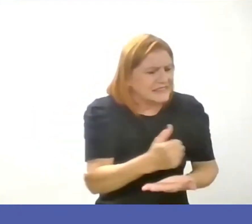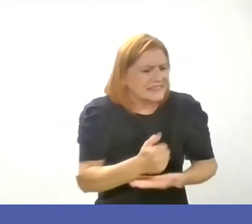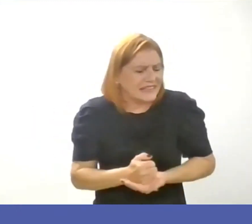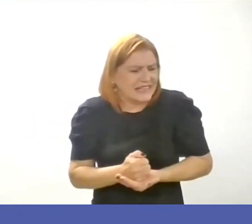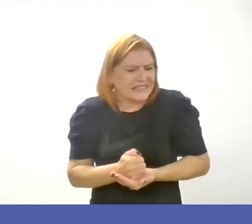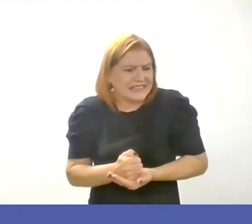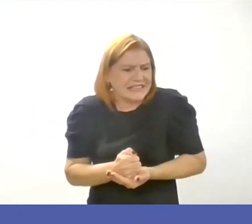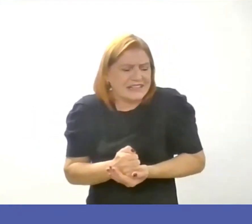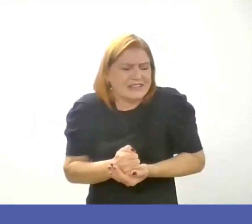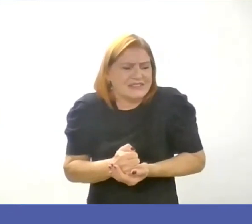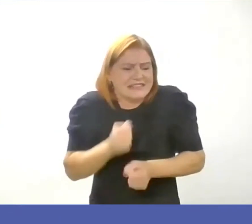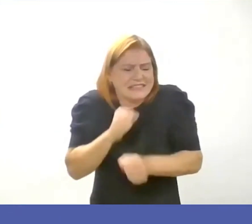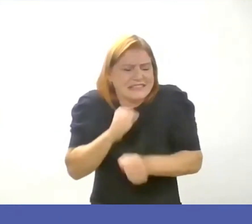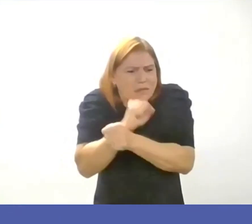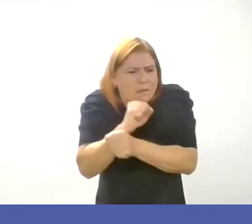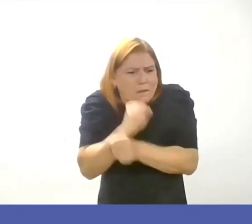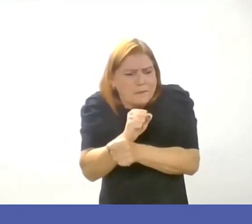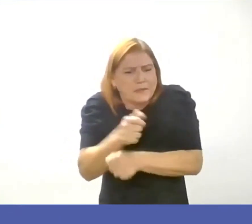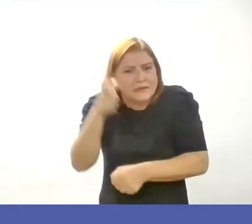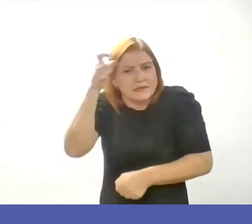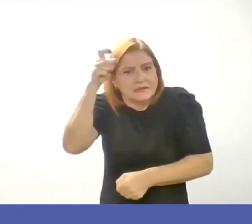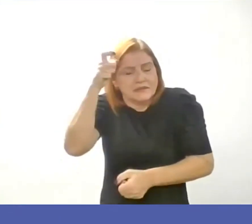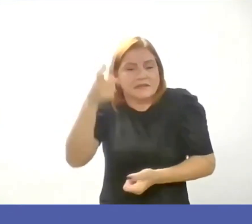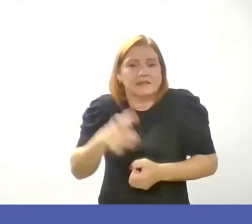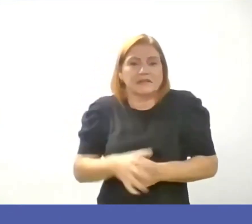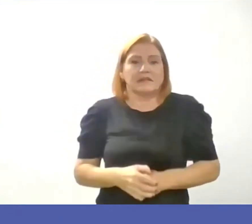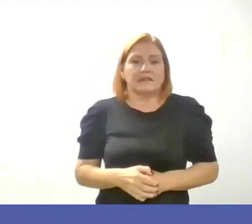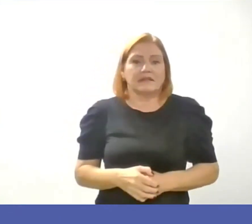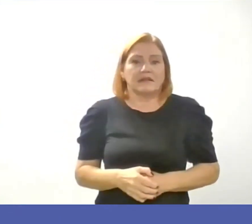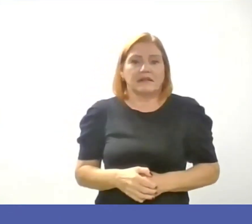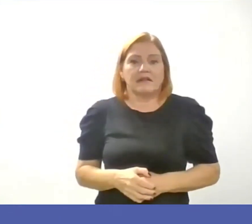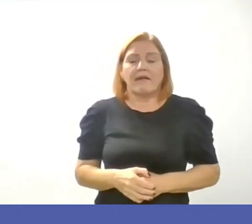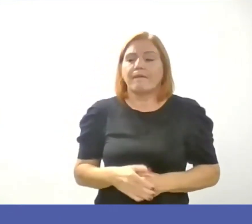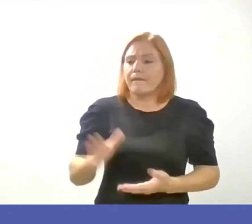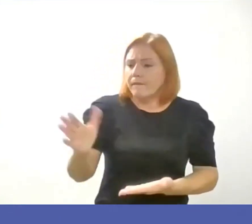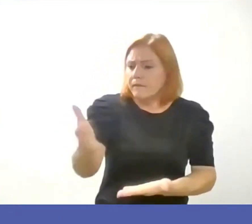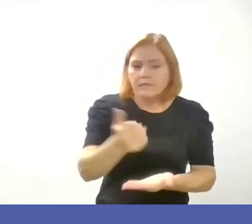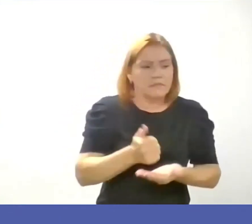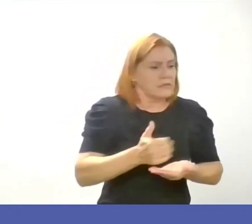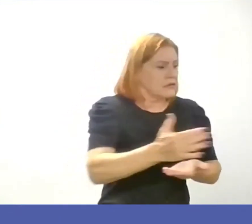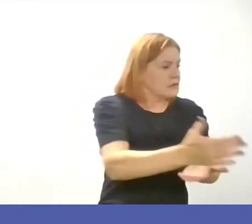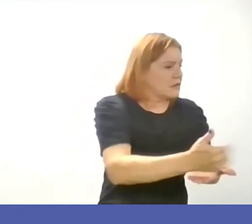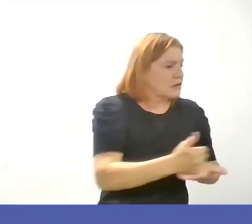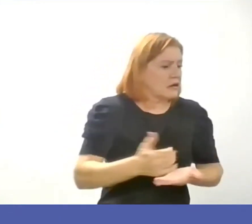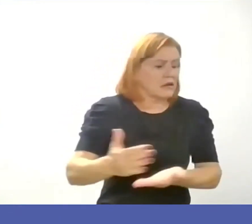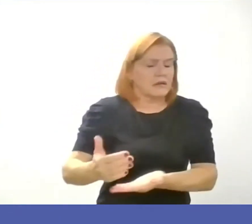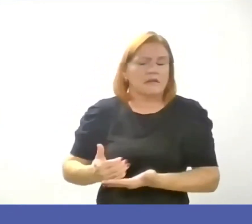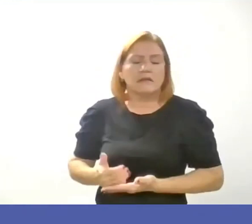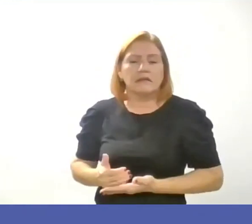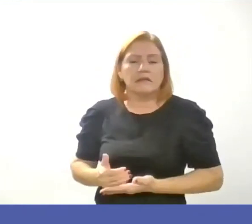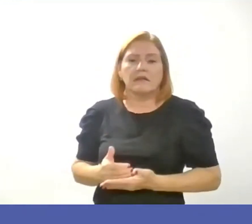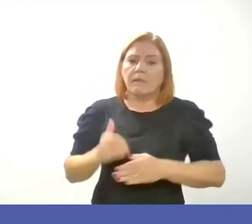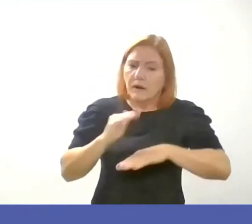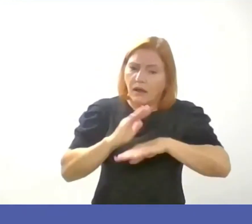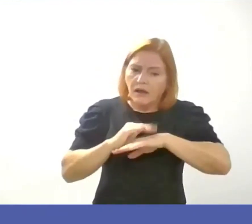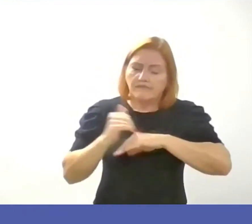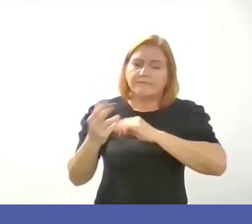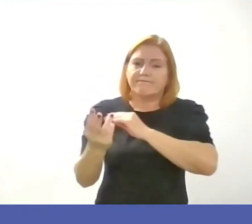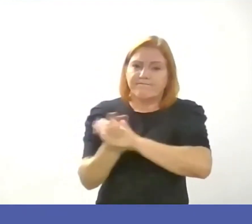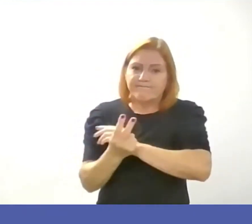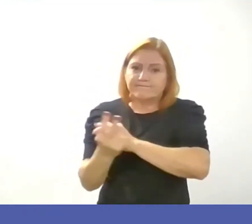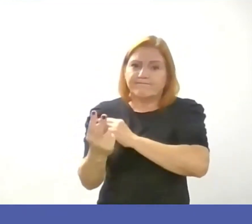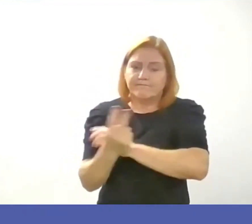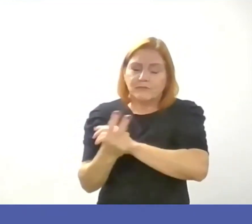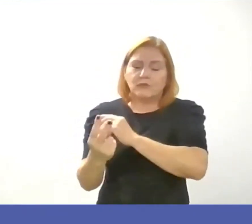Temos que trazer essas pessoas para a hospedaria. Aqui na hospedaria nós